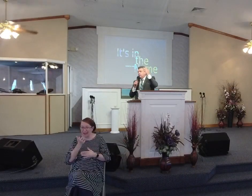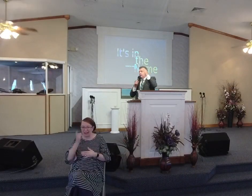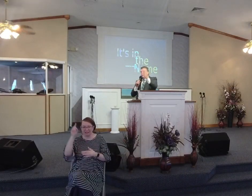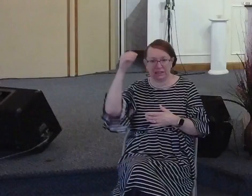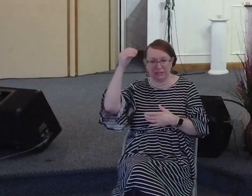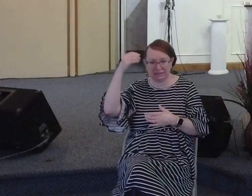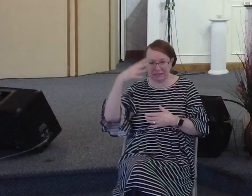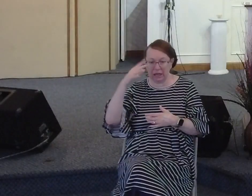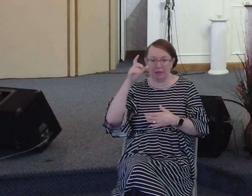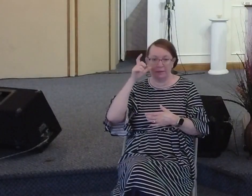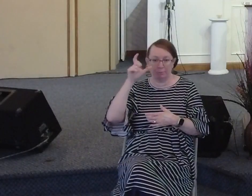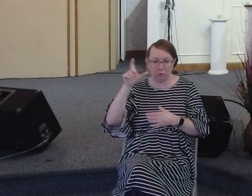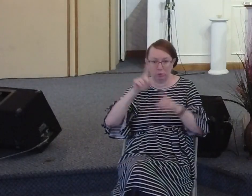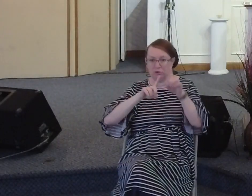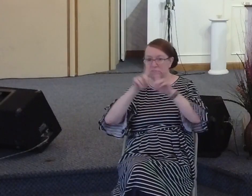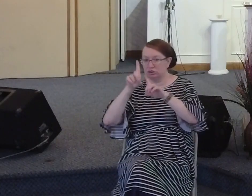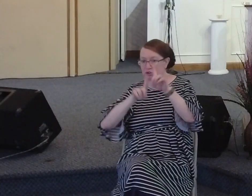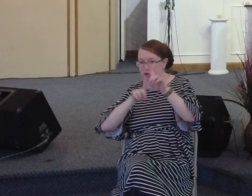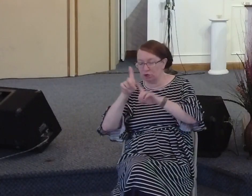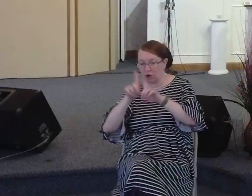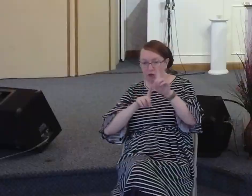La grama que nosotros colgamos,